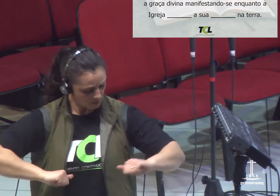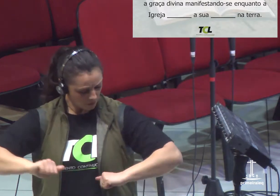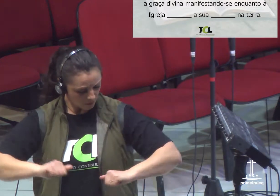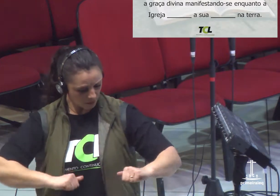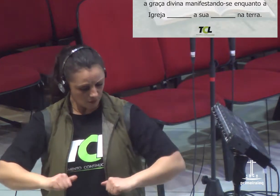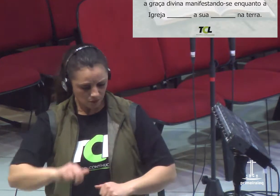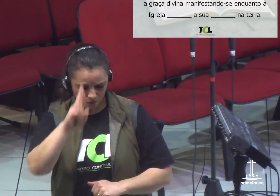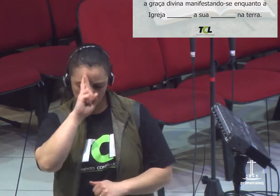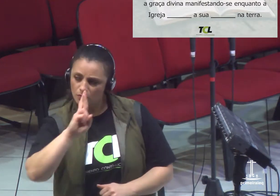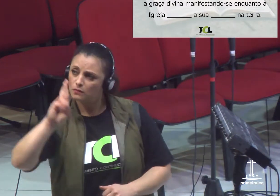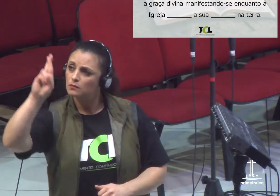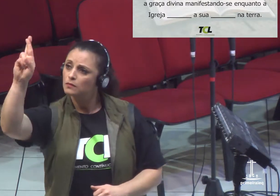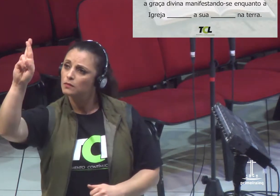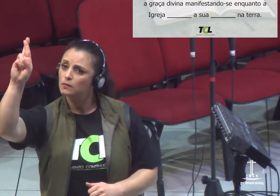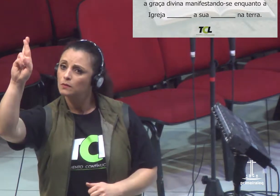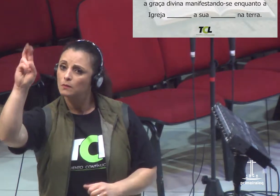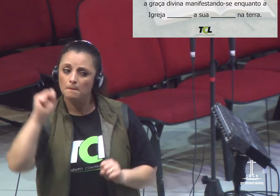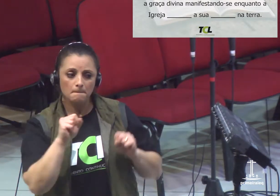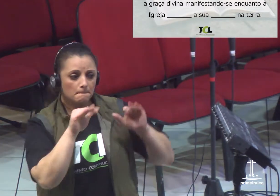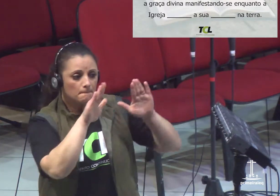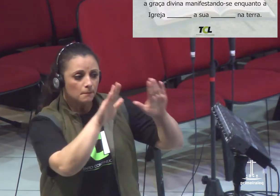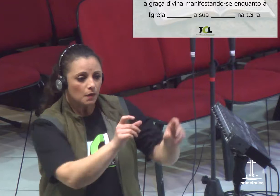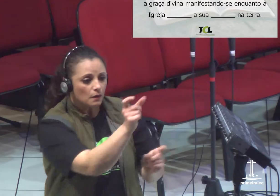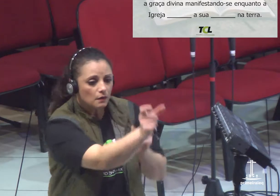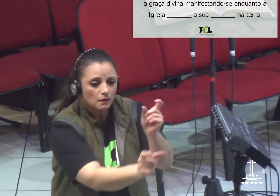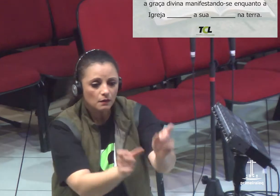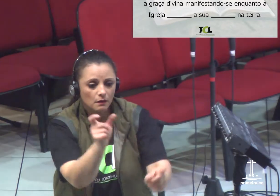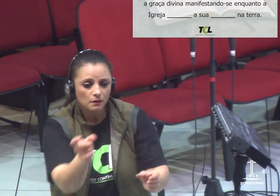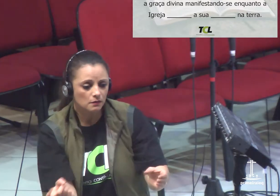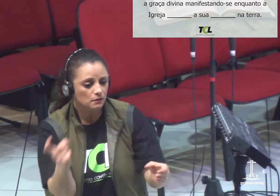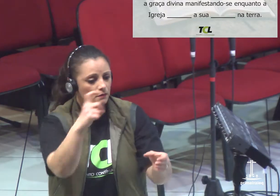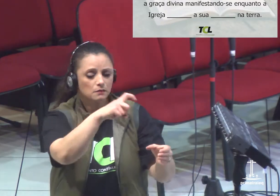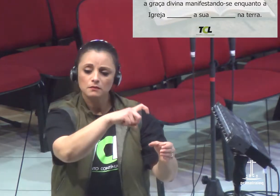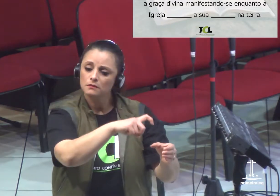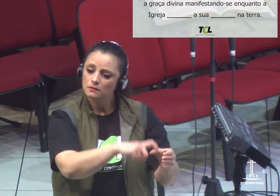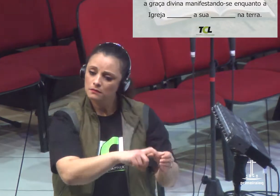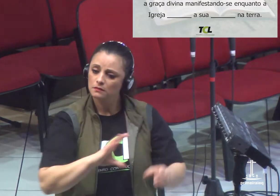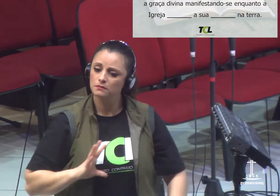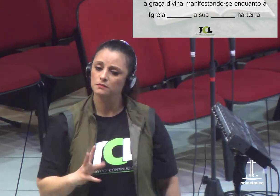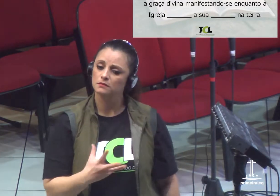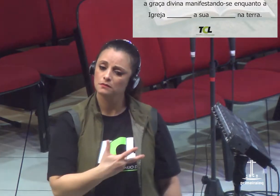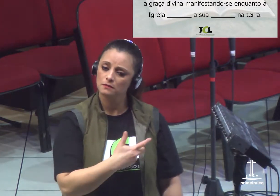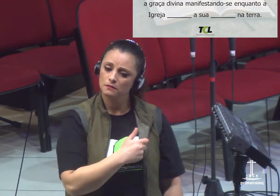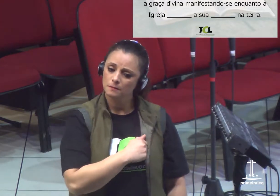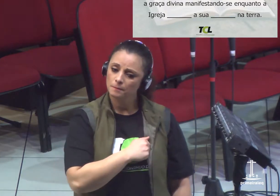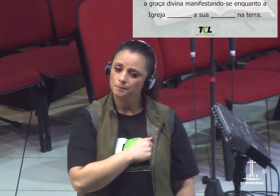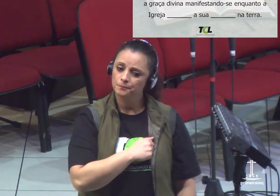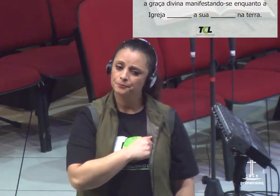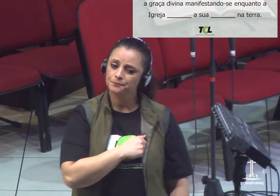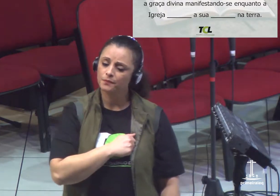Senhor acrescentava, nós vemos aqui a graça divina manifestando-se enquanto a